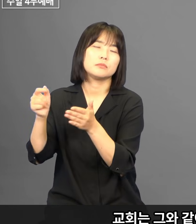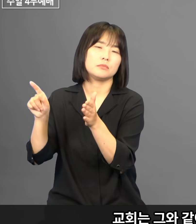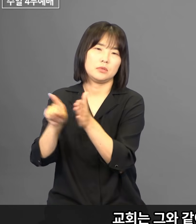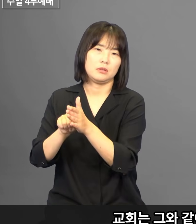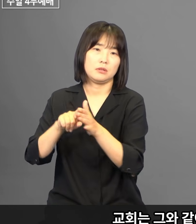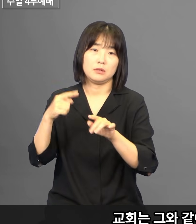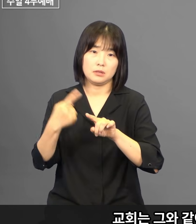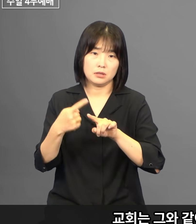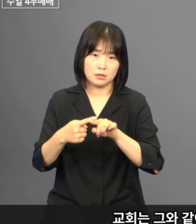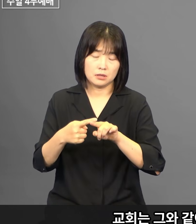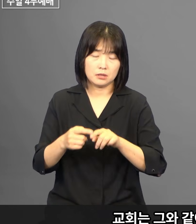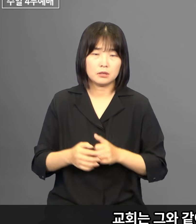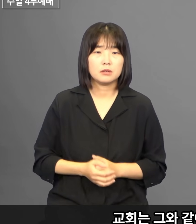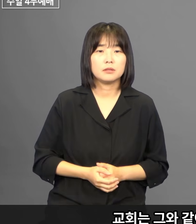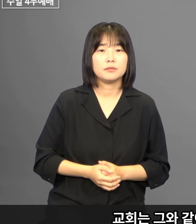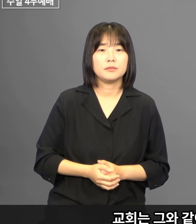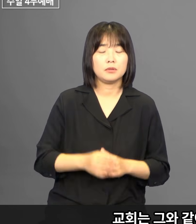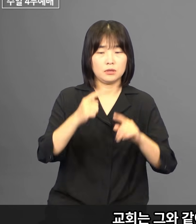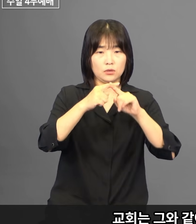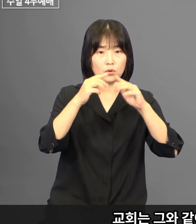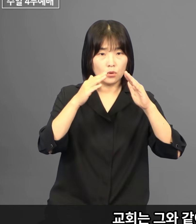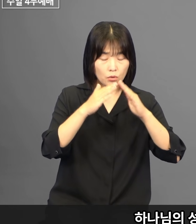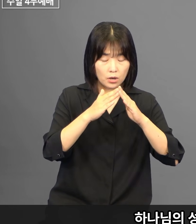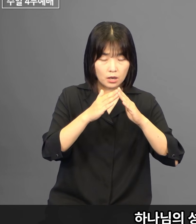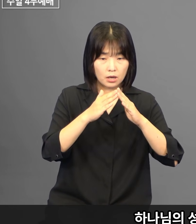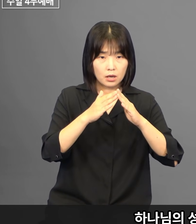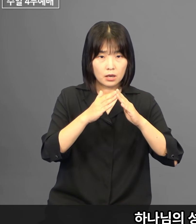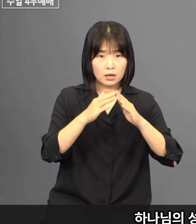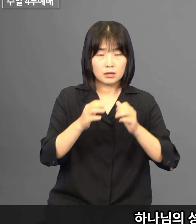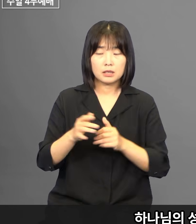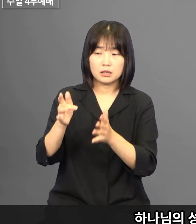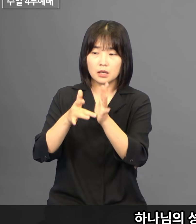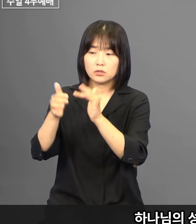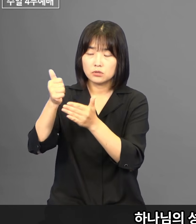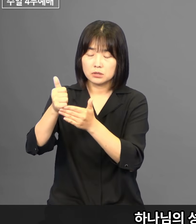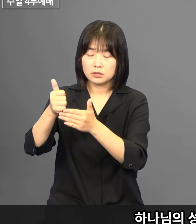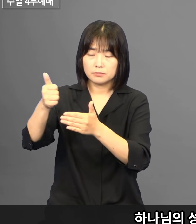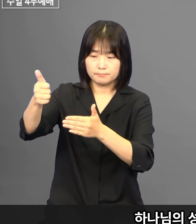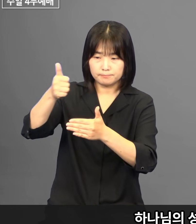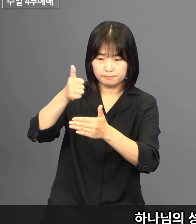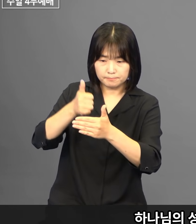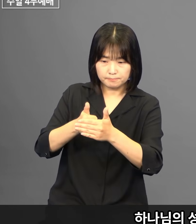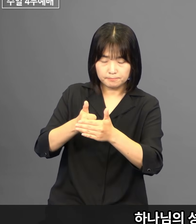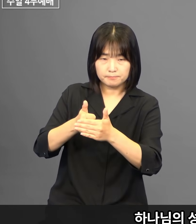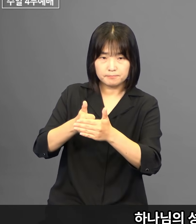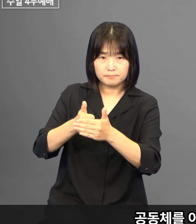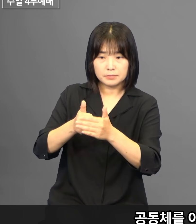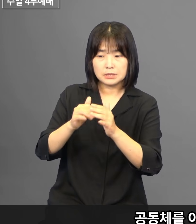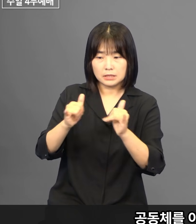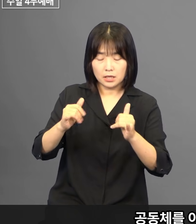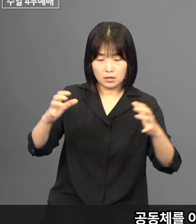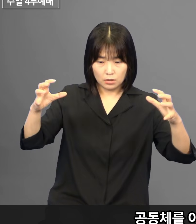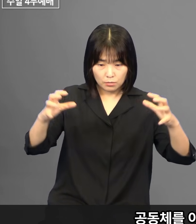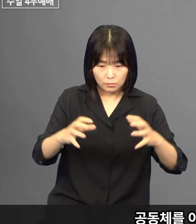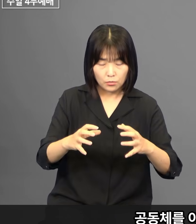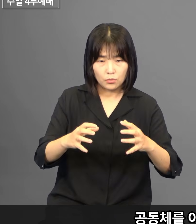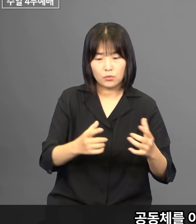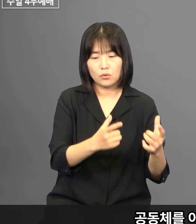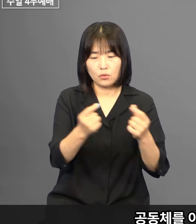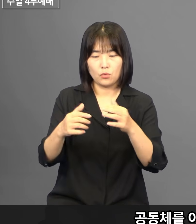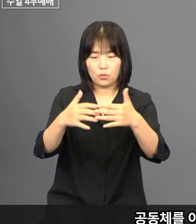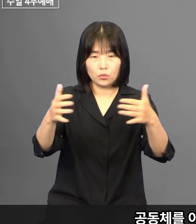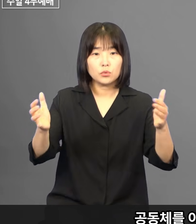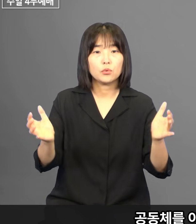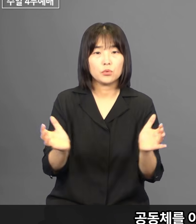교회는 그와 같이 예수님을 마음에 모신 하나님의 성전된 이들이 모여서 공동체를 이룬